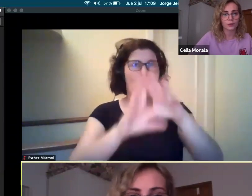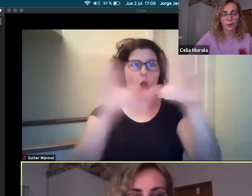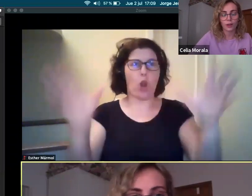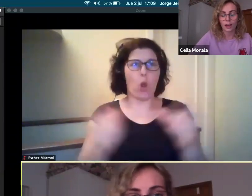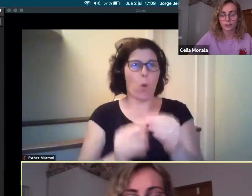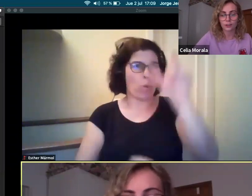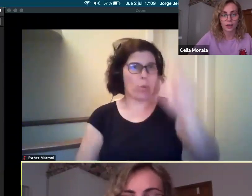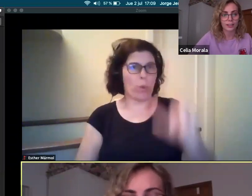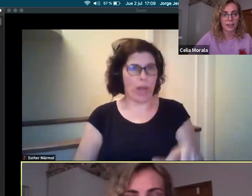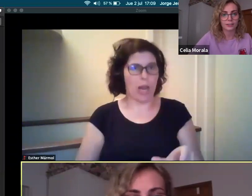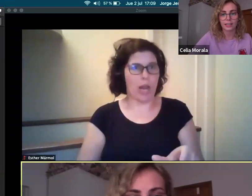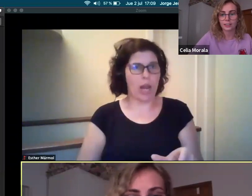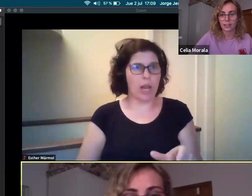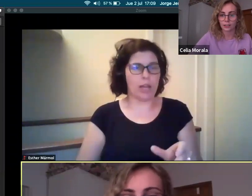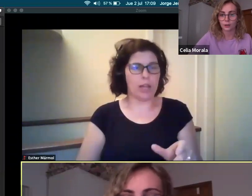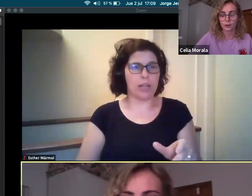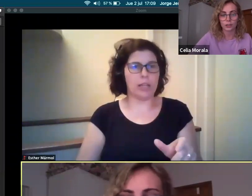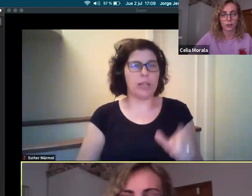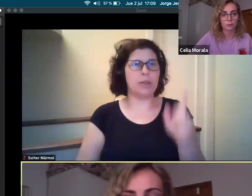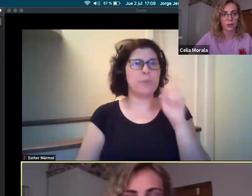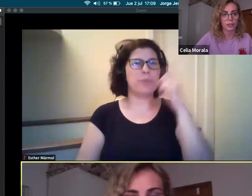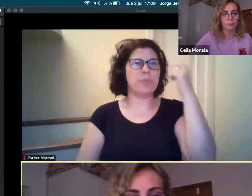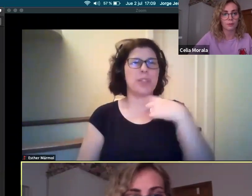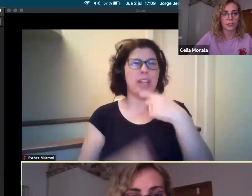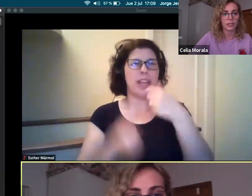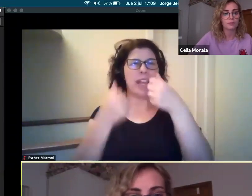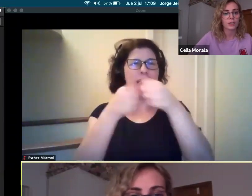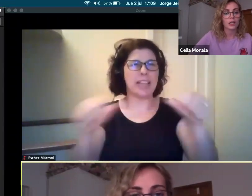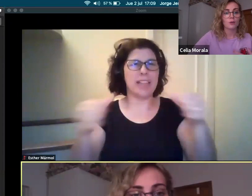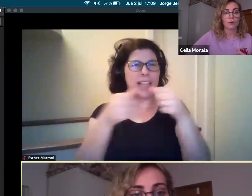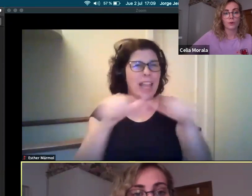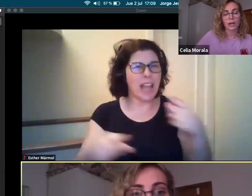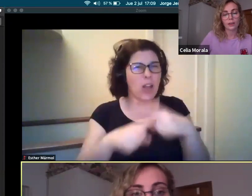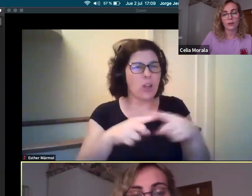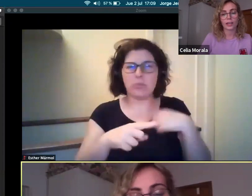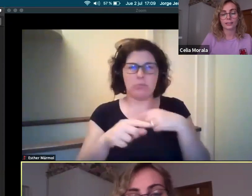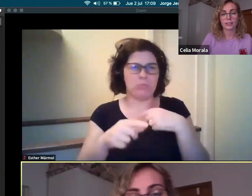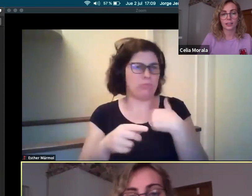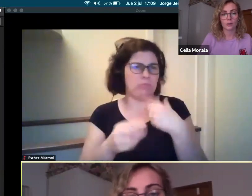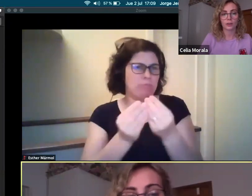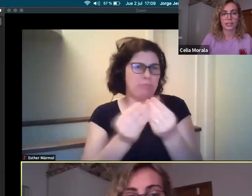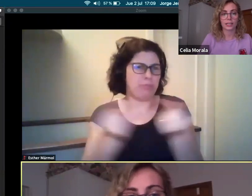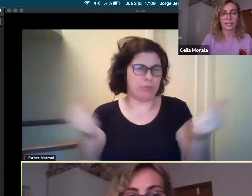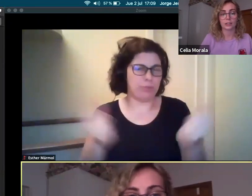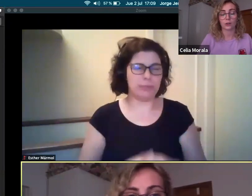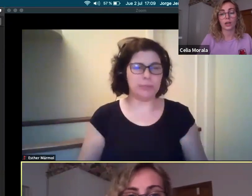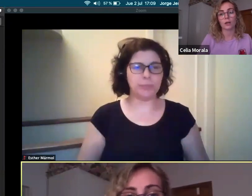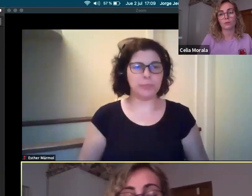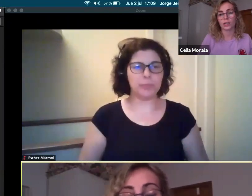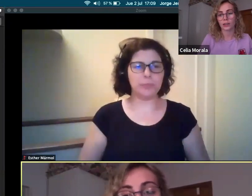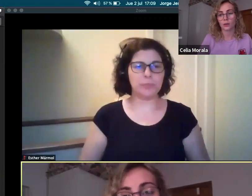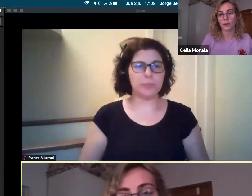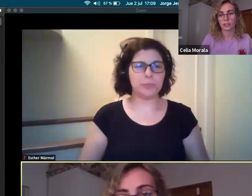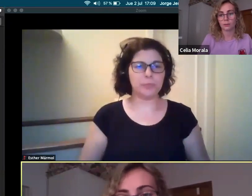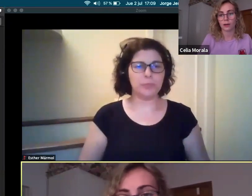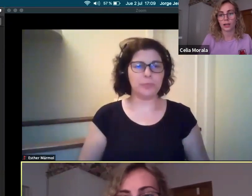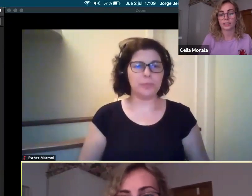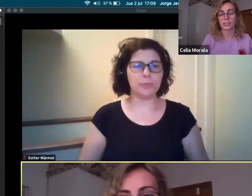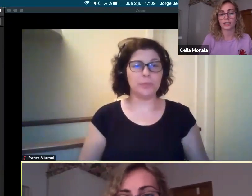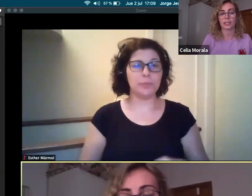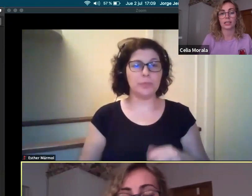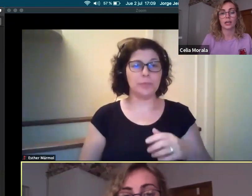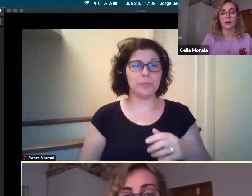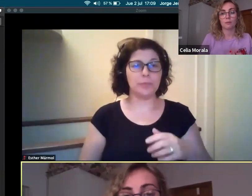un lado toda aquella etiqueta que nos puedan imponer. Por un lado, hay que tener en cuenta que toda la comunidad educativa,